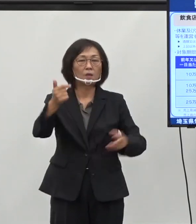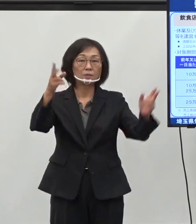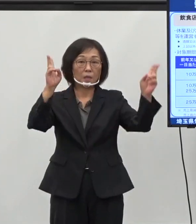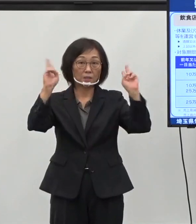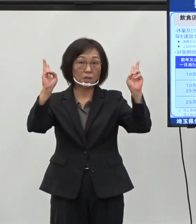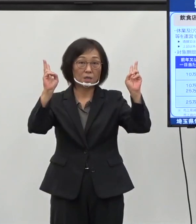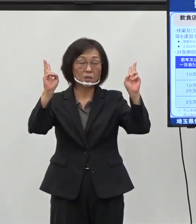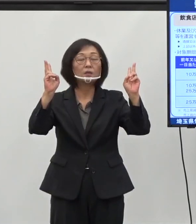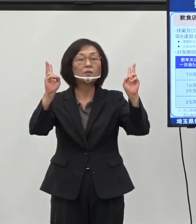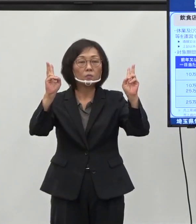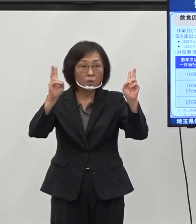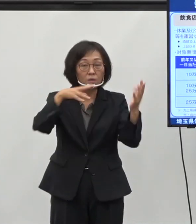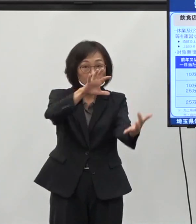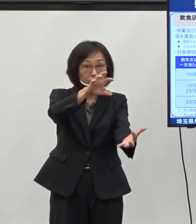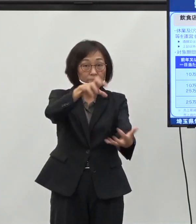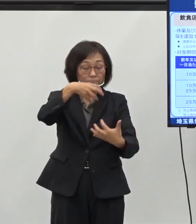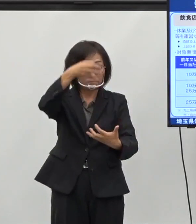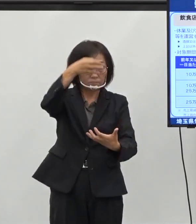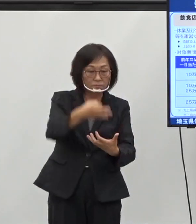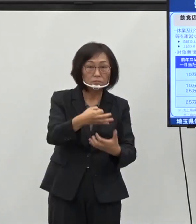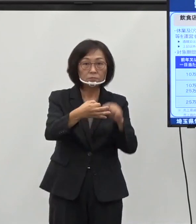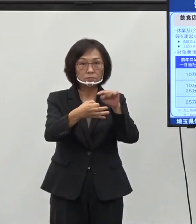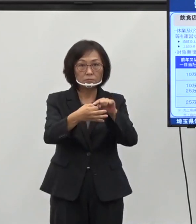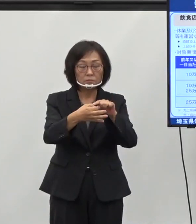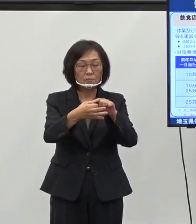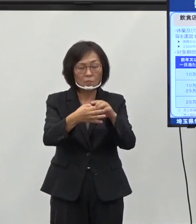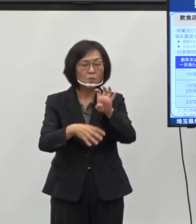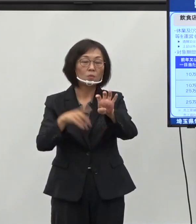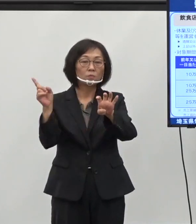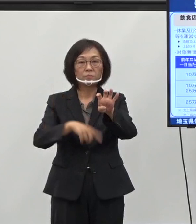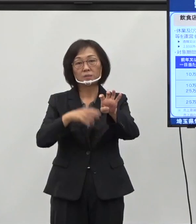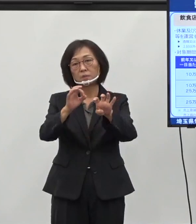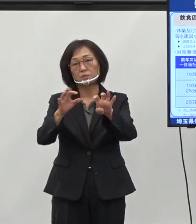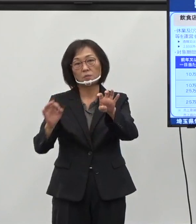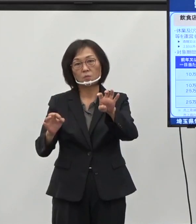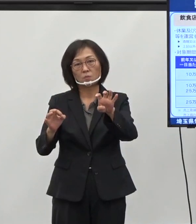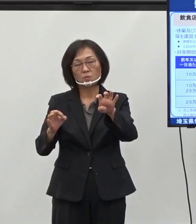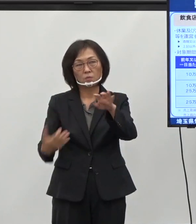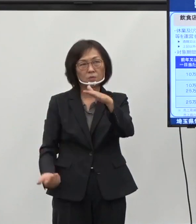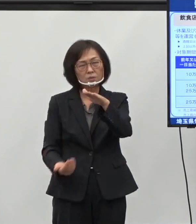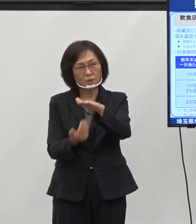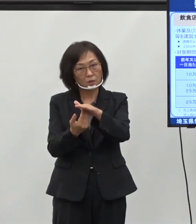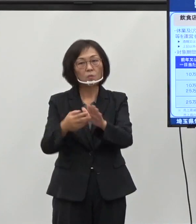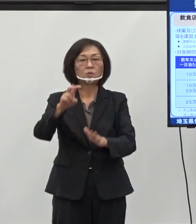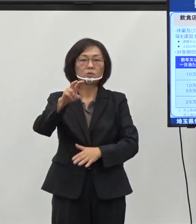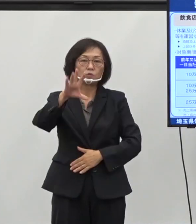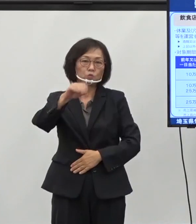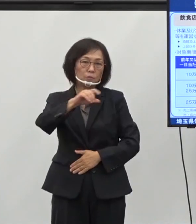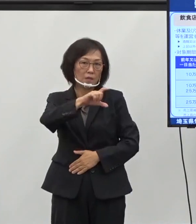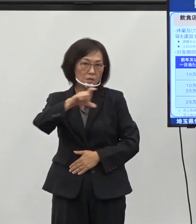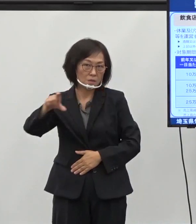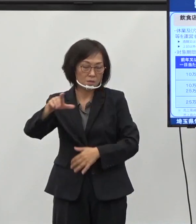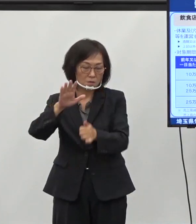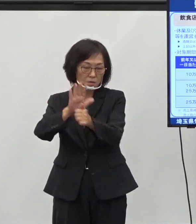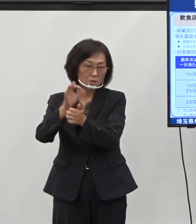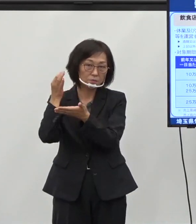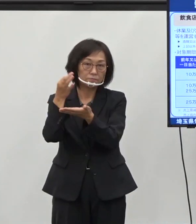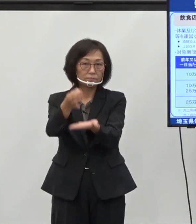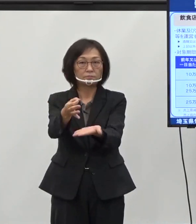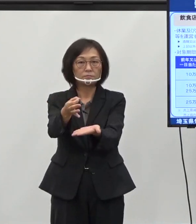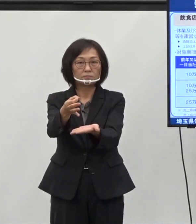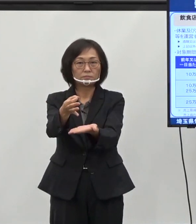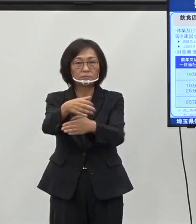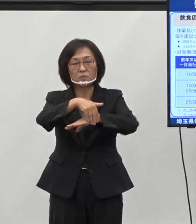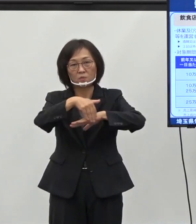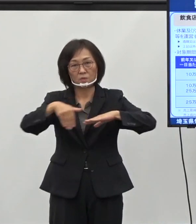には、売上高減少額の4割、最大20万円を協力金として支給をさ